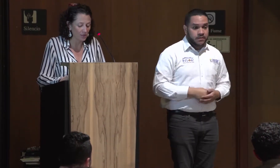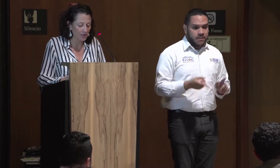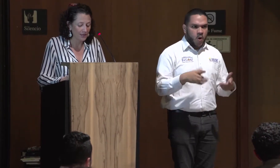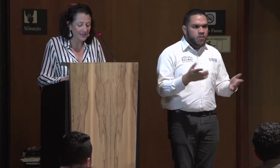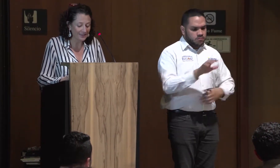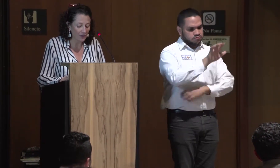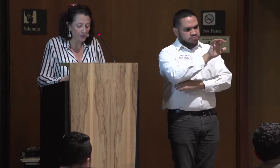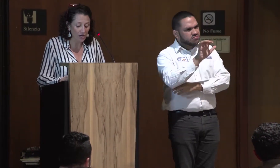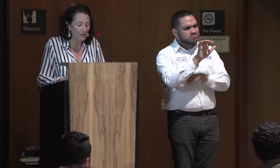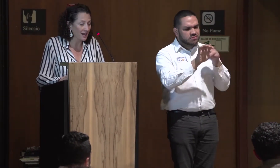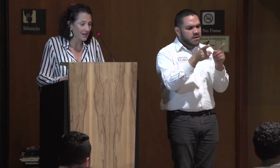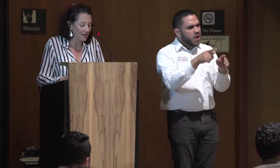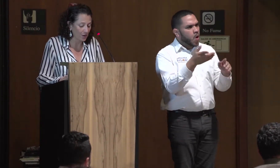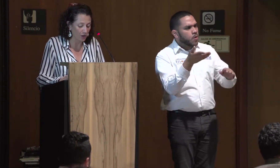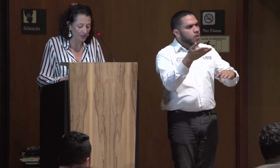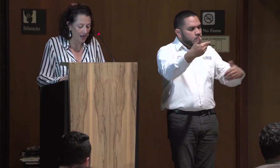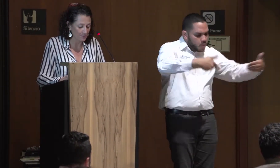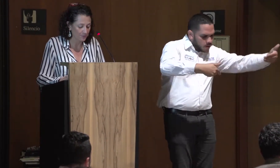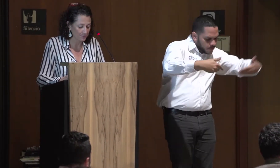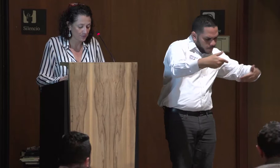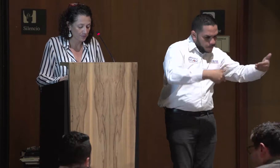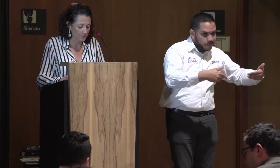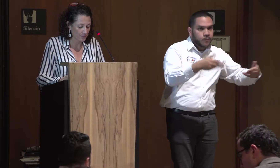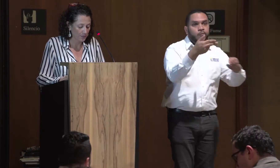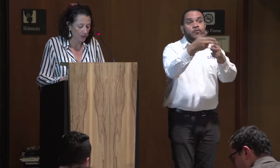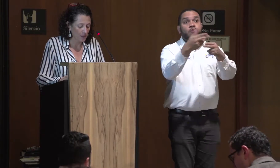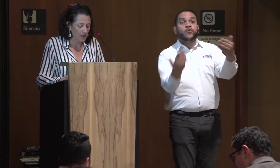implementando y atrevernos a imaginar lo que vendrá.